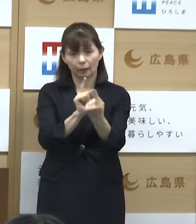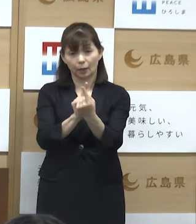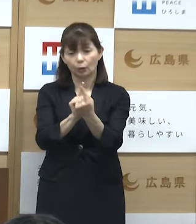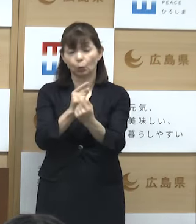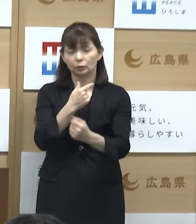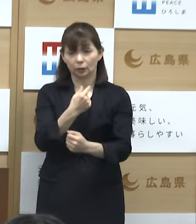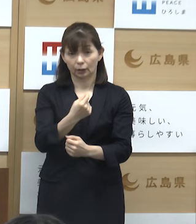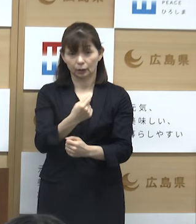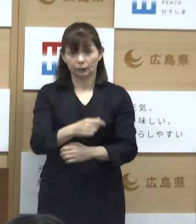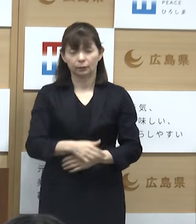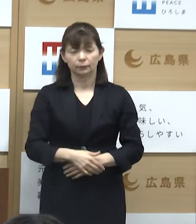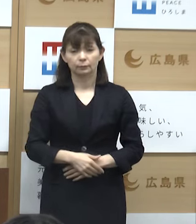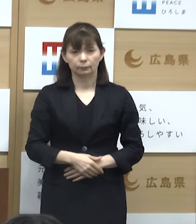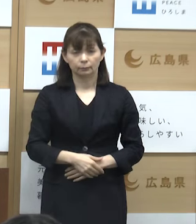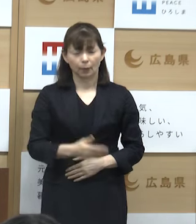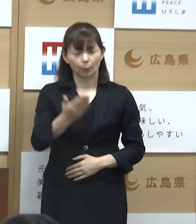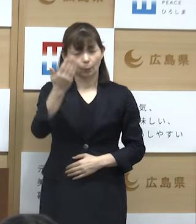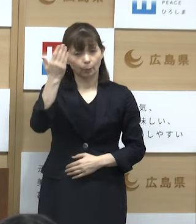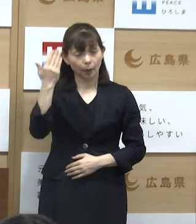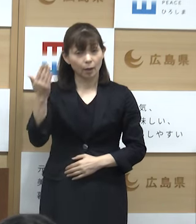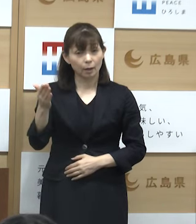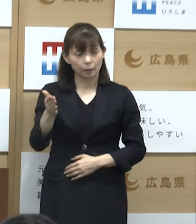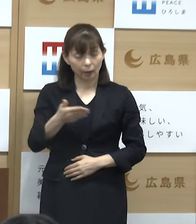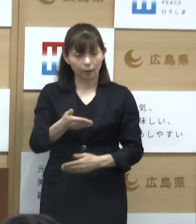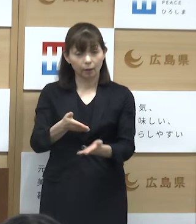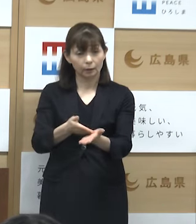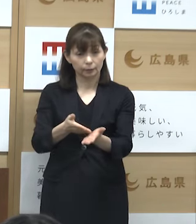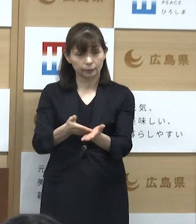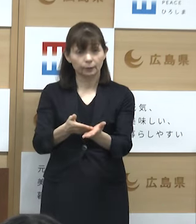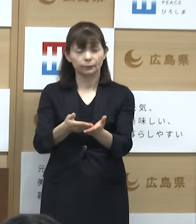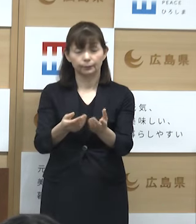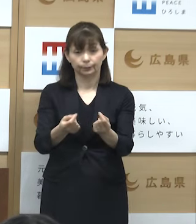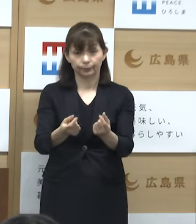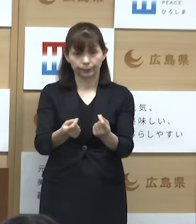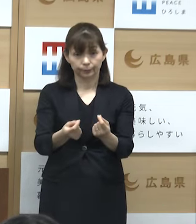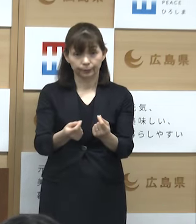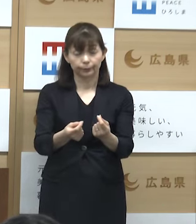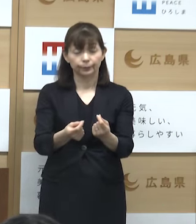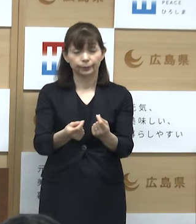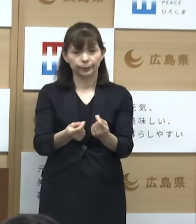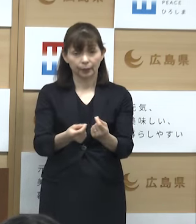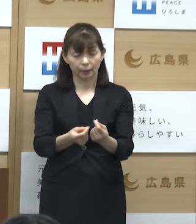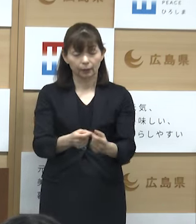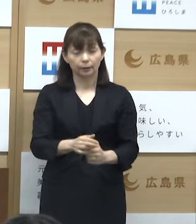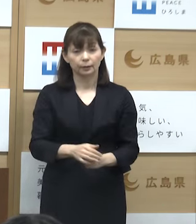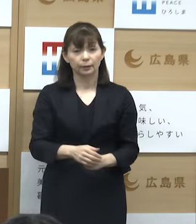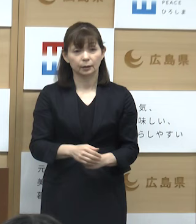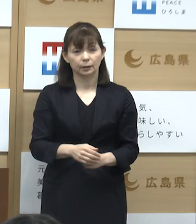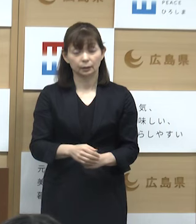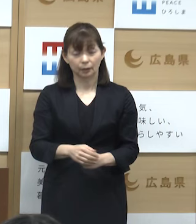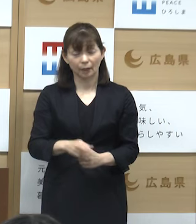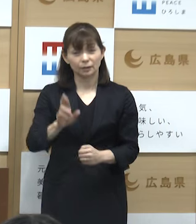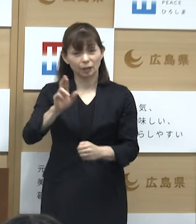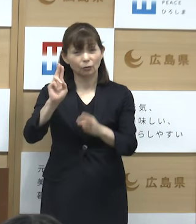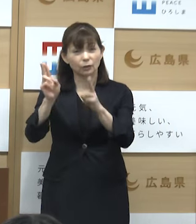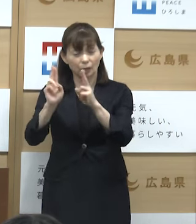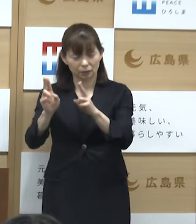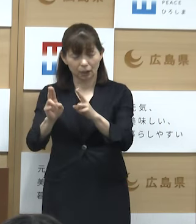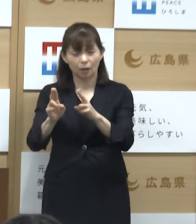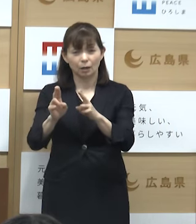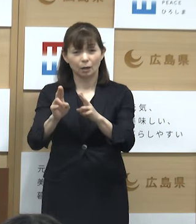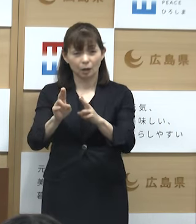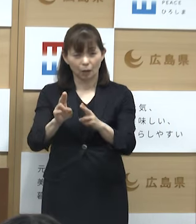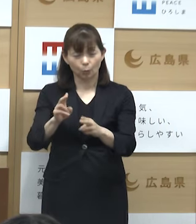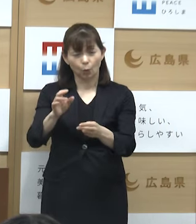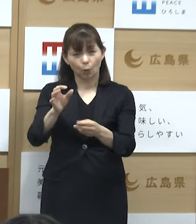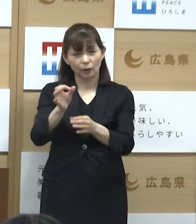まあ、これ以前から申し上げているようにですね、これ次々にこう尻尾を切っていくような話につなが